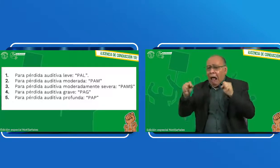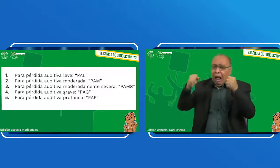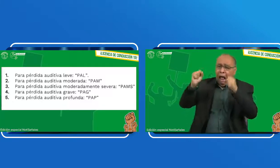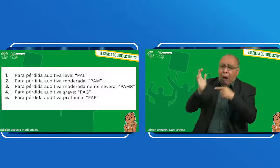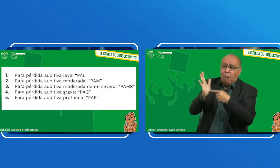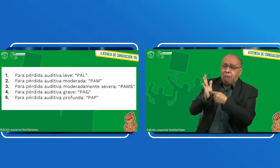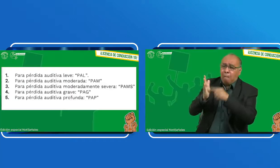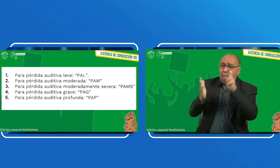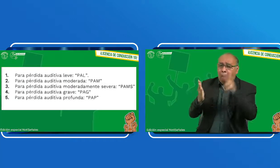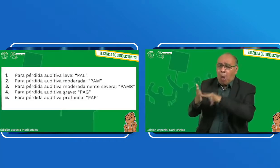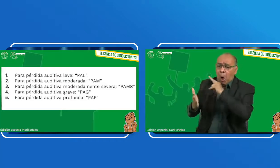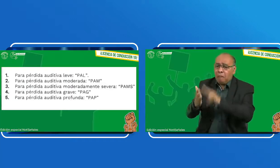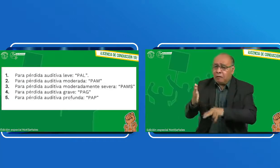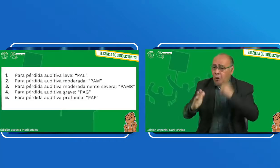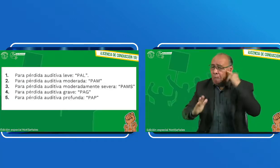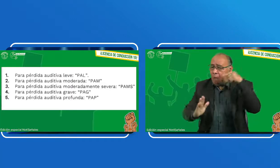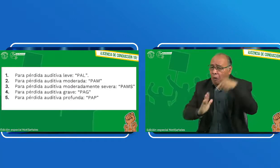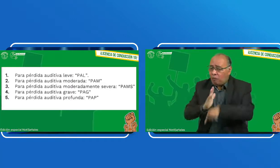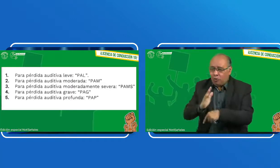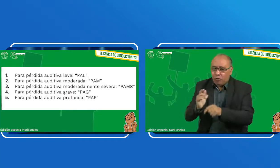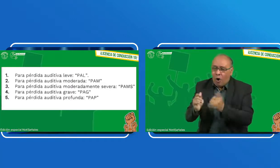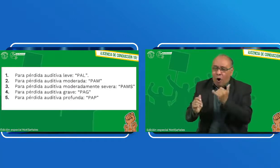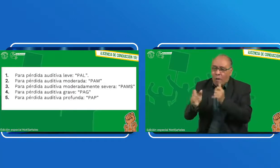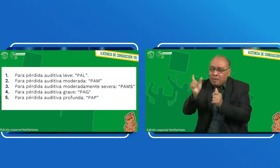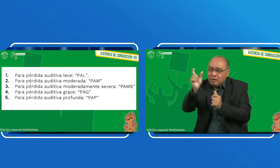los automóviles que se conduzcan.